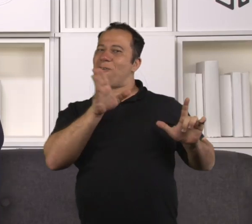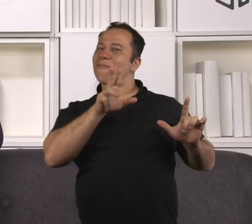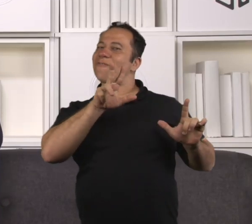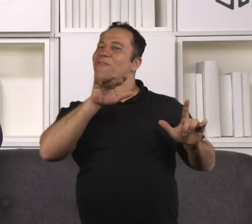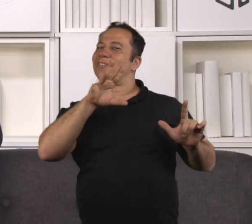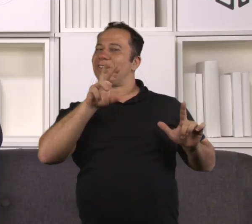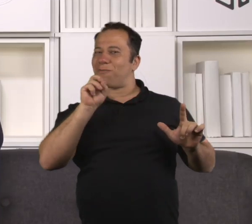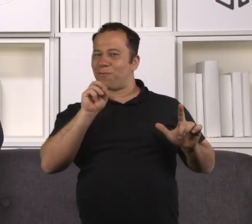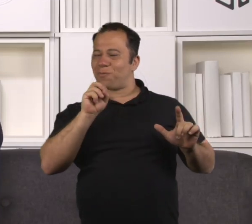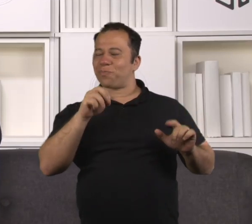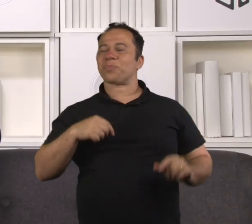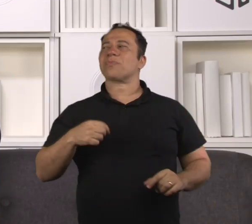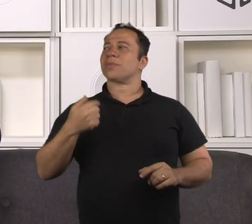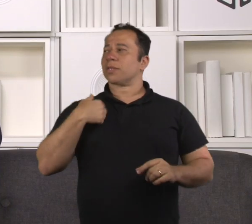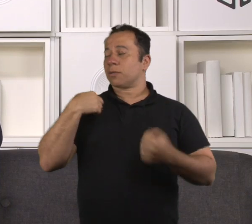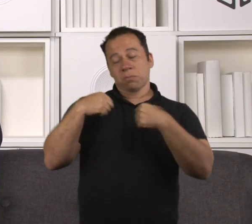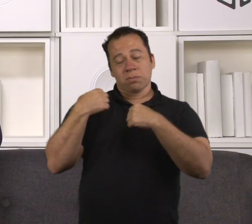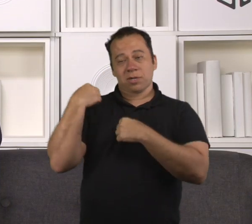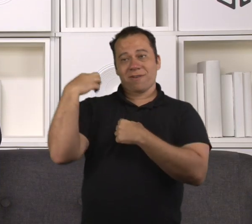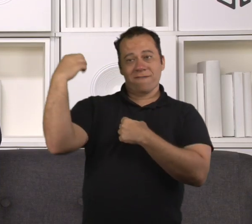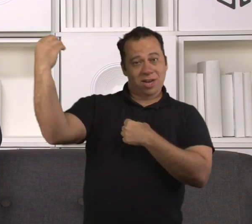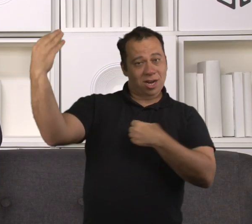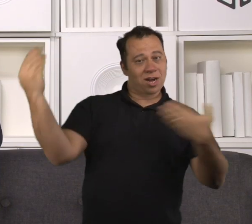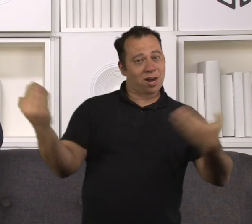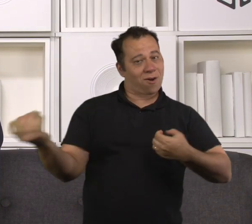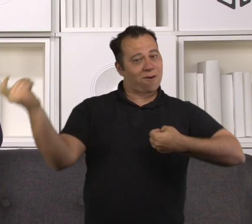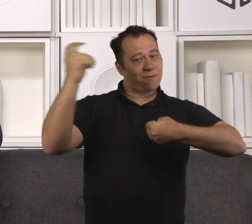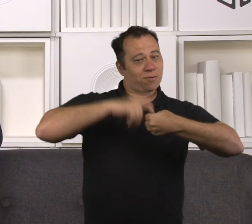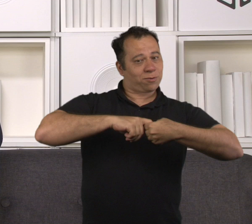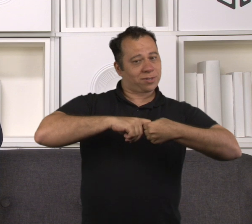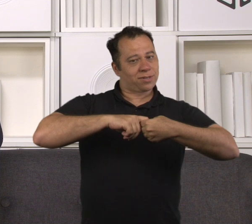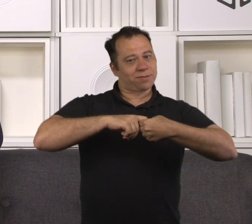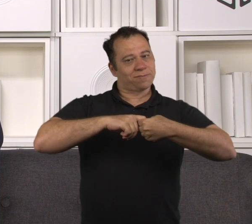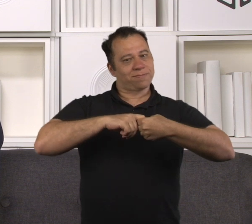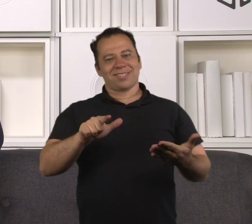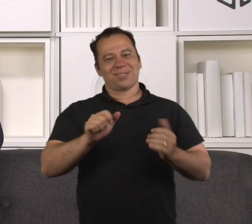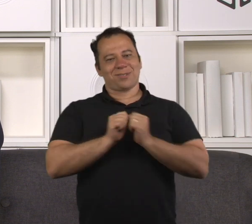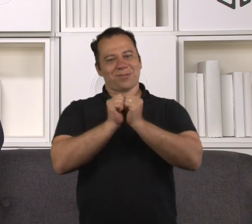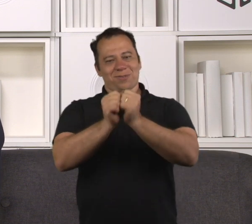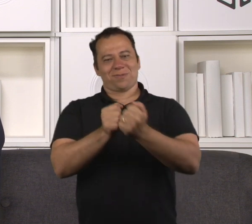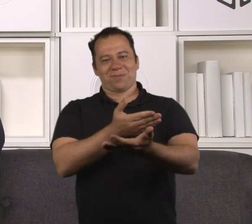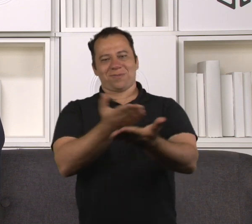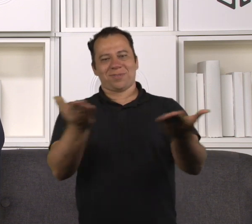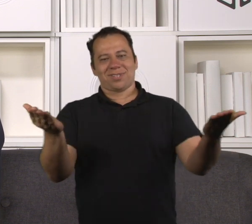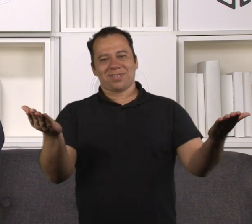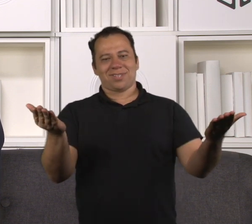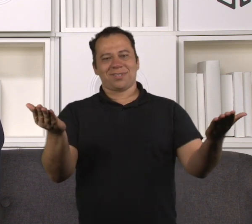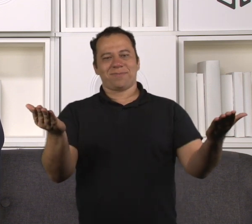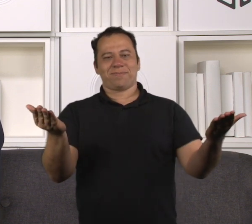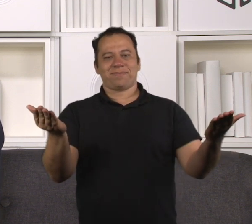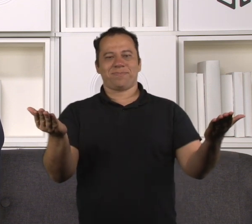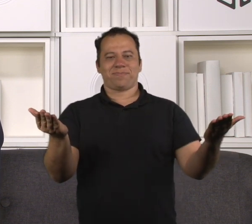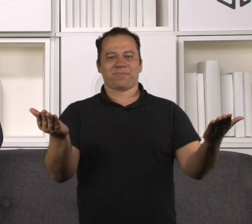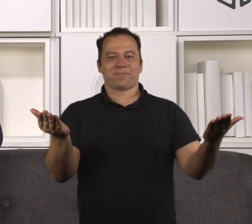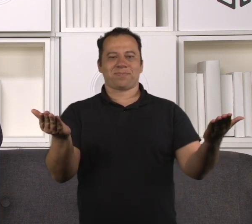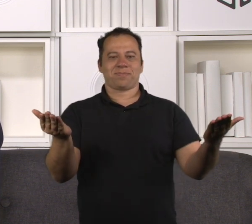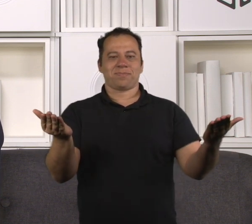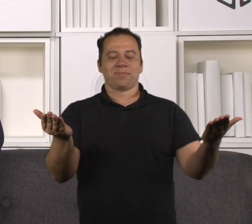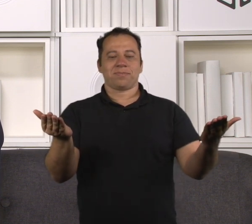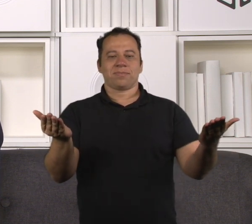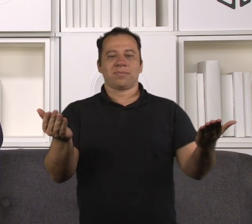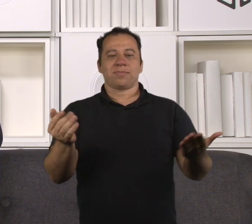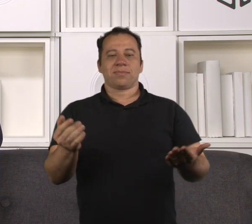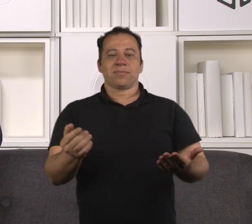viagem, estou de volta. É bom estar aqui de novo com vocês. E antes de mais